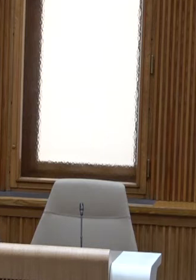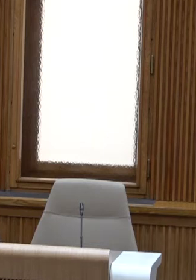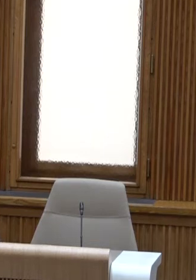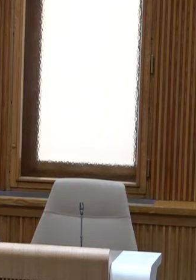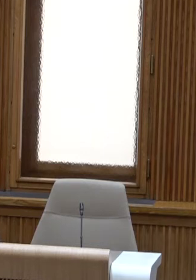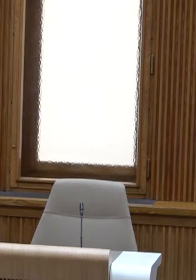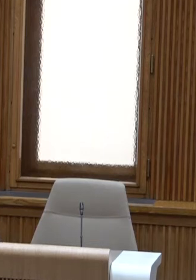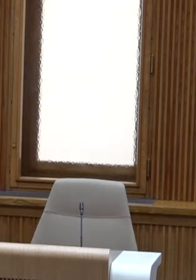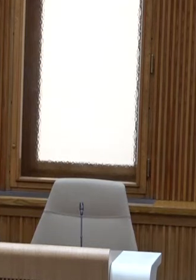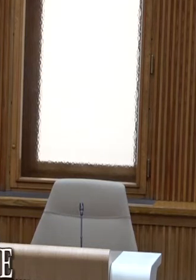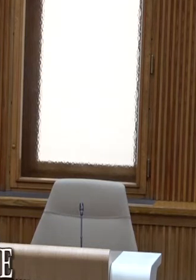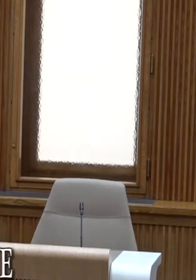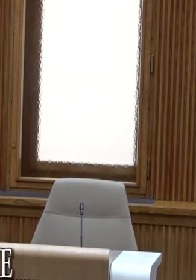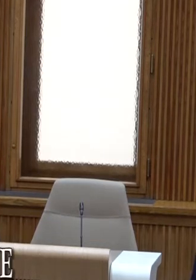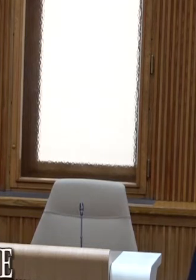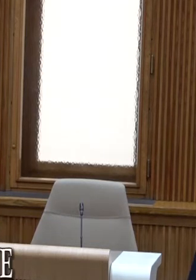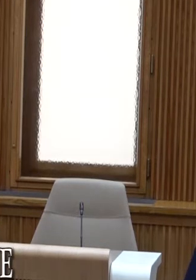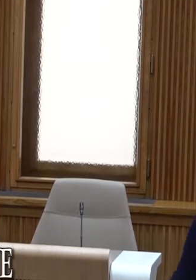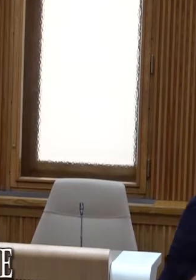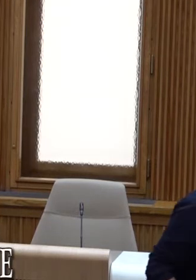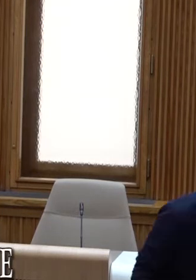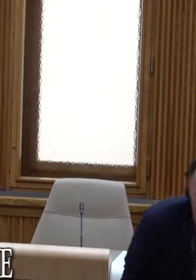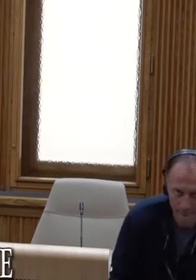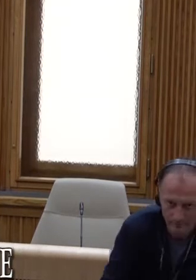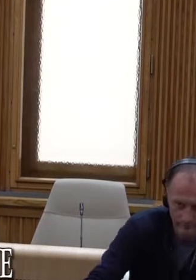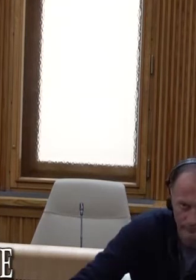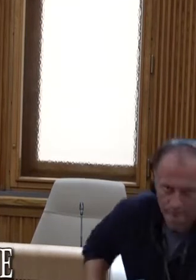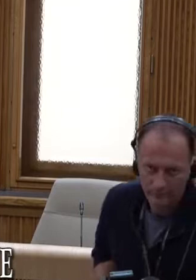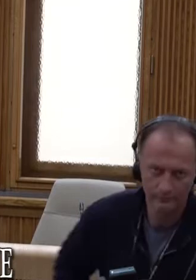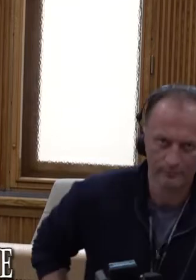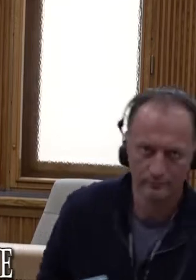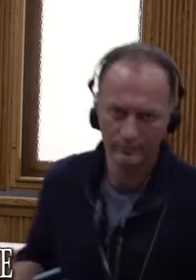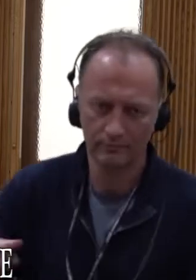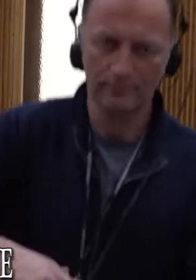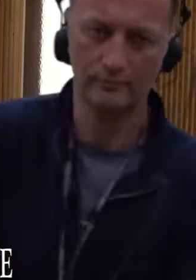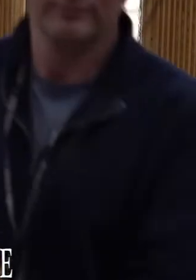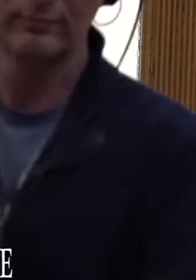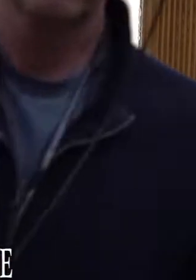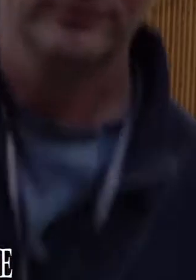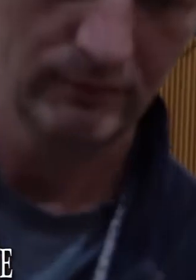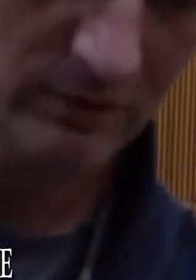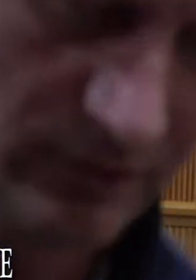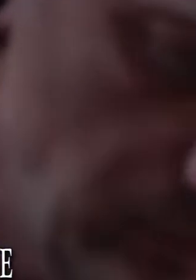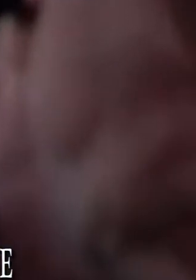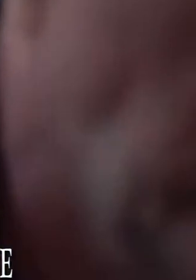Lepo zdrav vsem skupaj. Hvala lepa za udeležbo na tej novinarski konferenci.